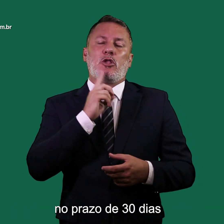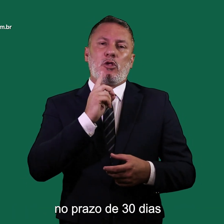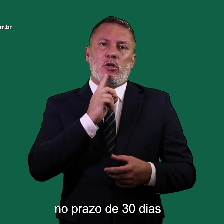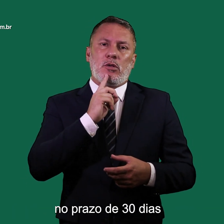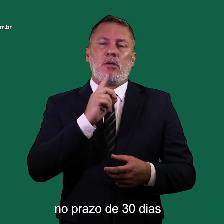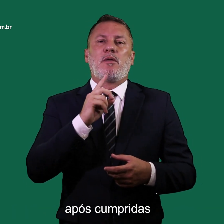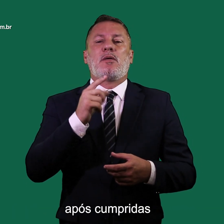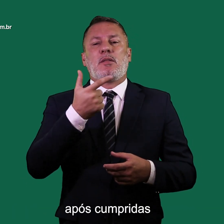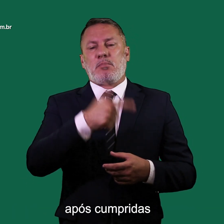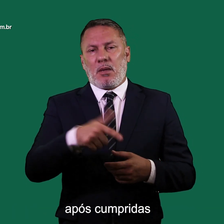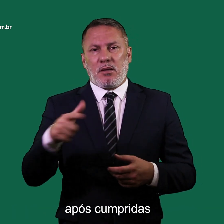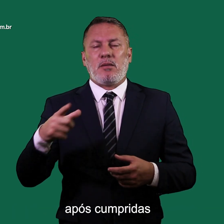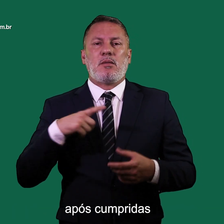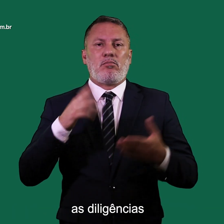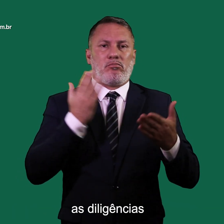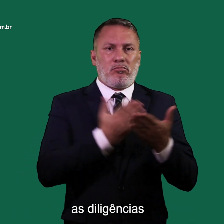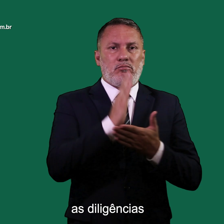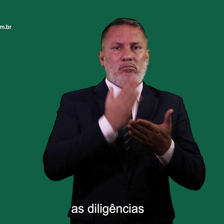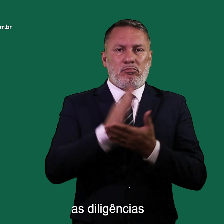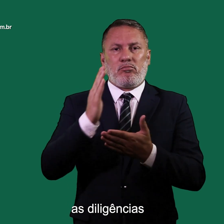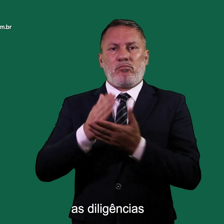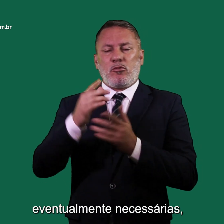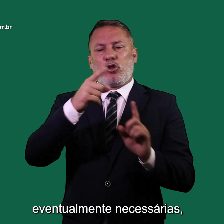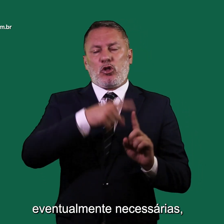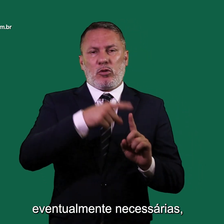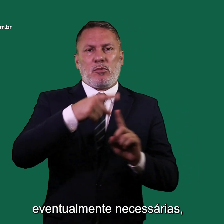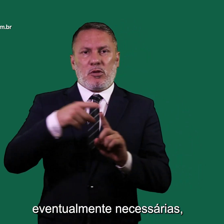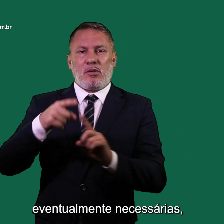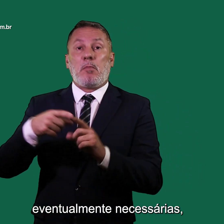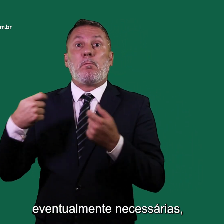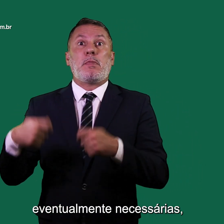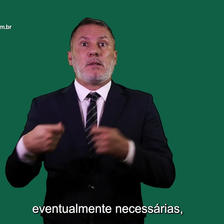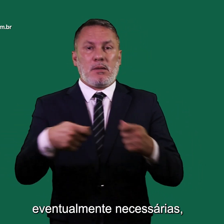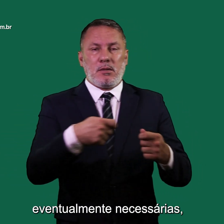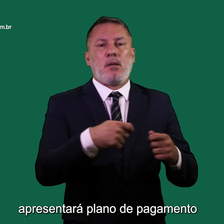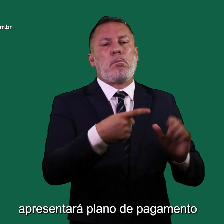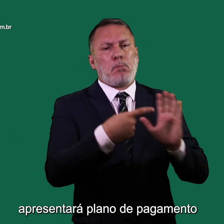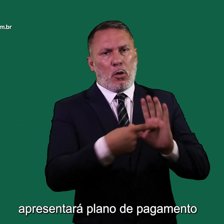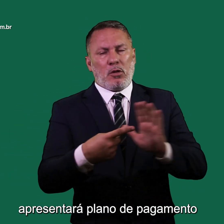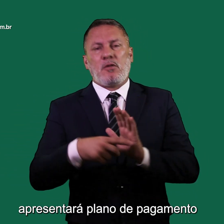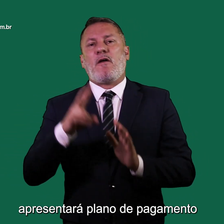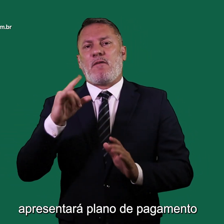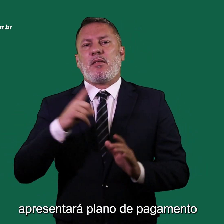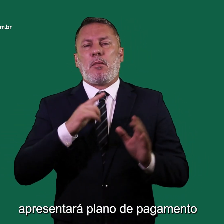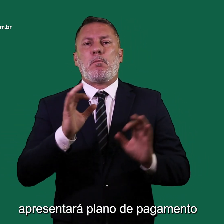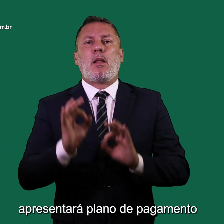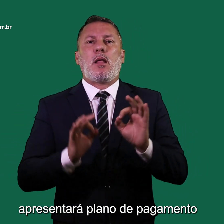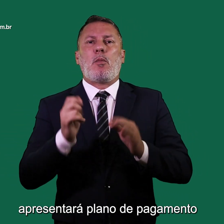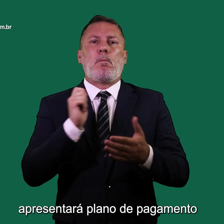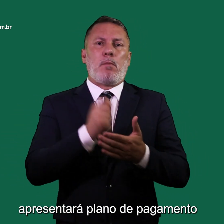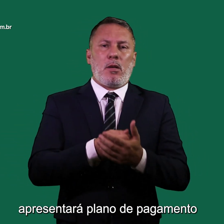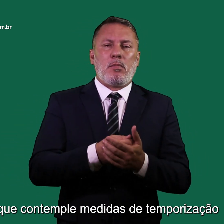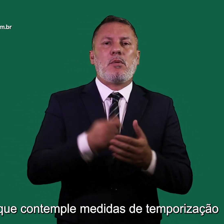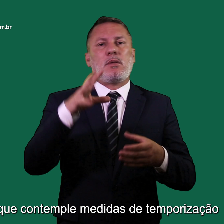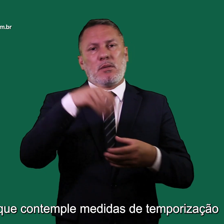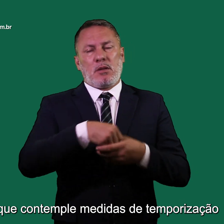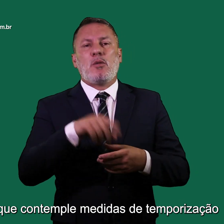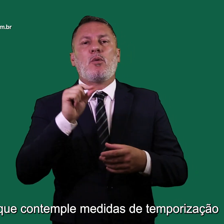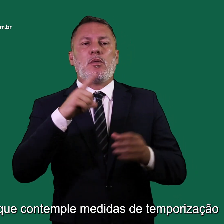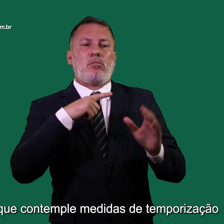dias, após cumpridas as diligências eventualmente necessárias, apresentará plano de pagamento que contemple medidas